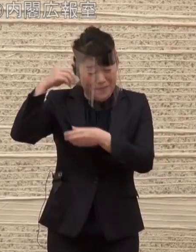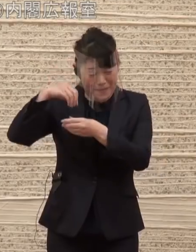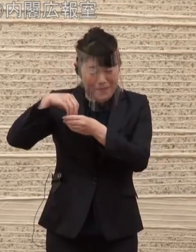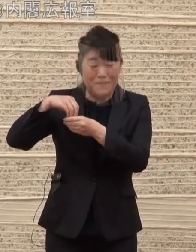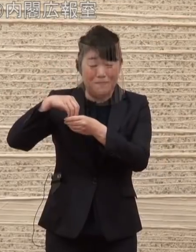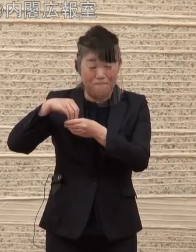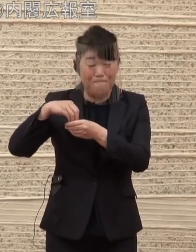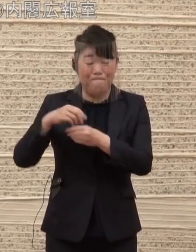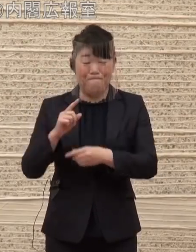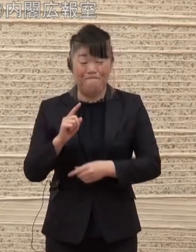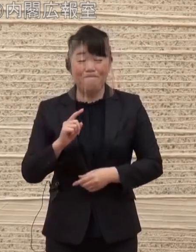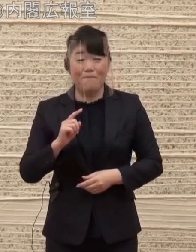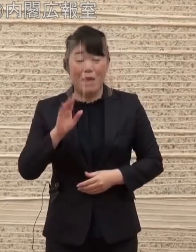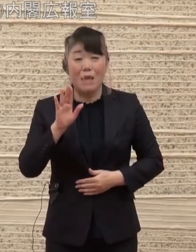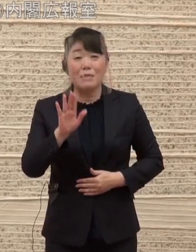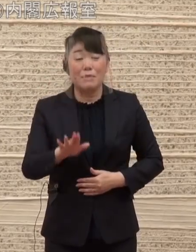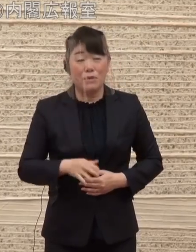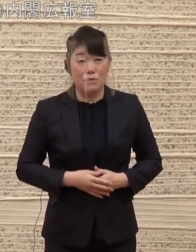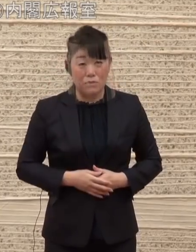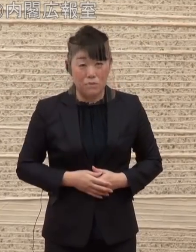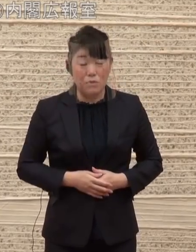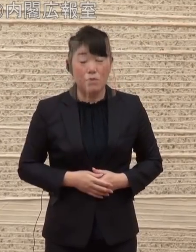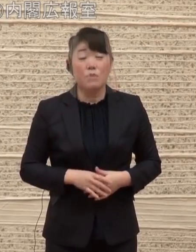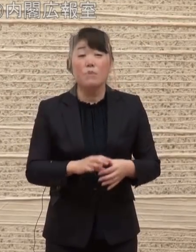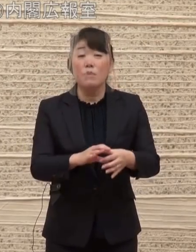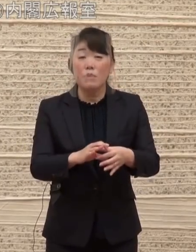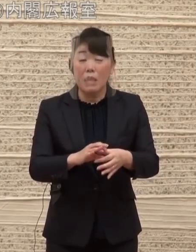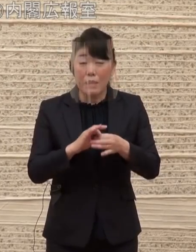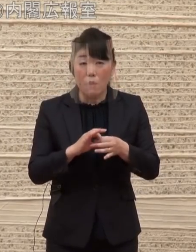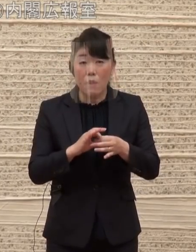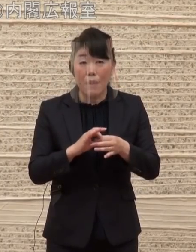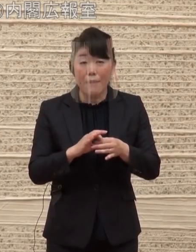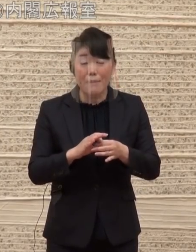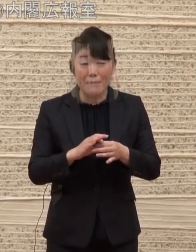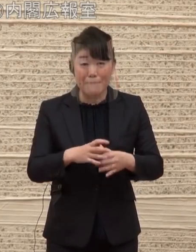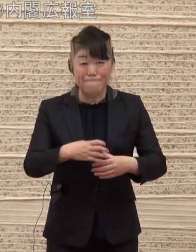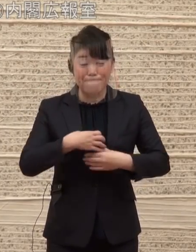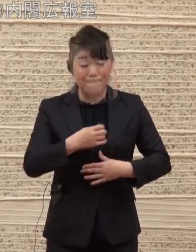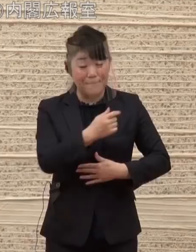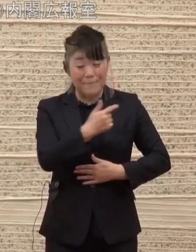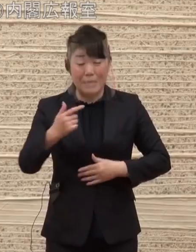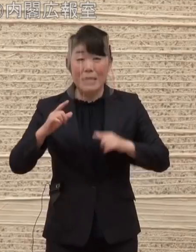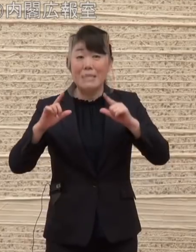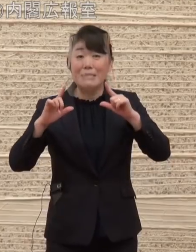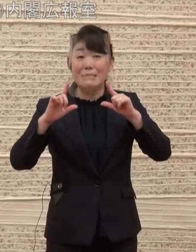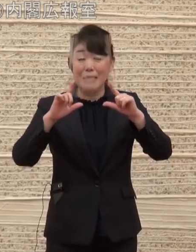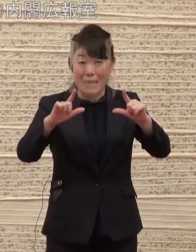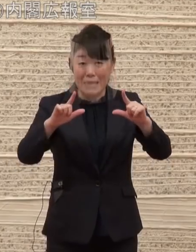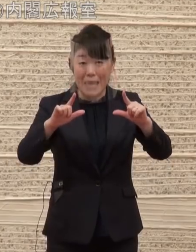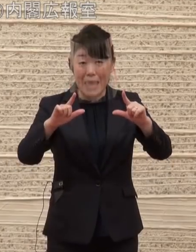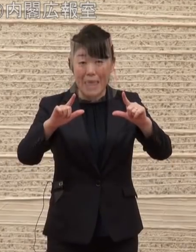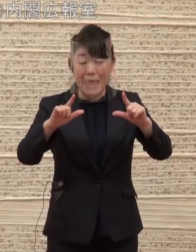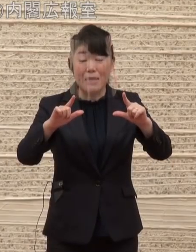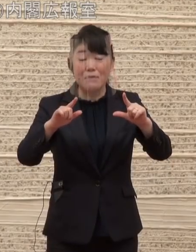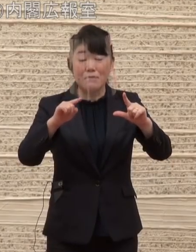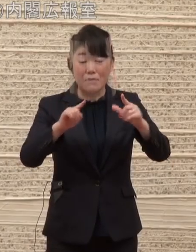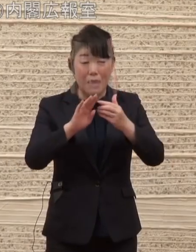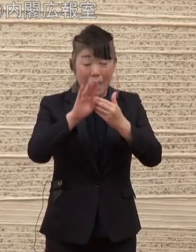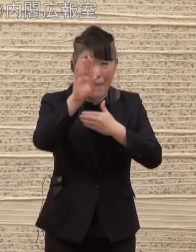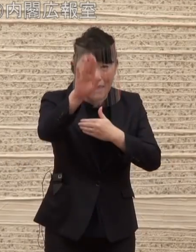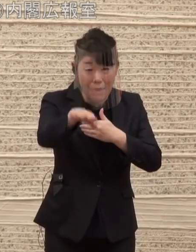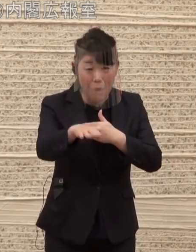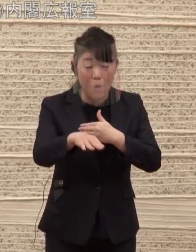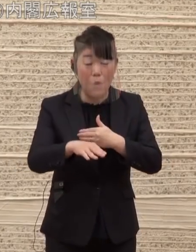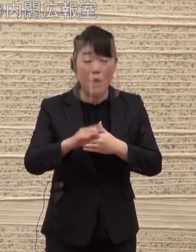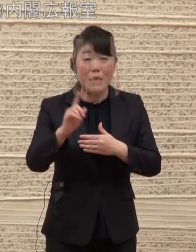ですからこの緊急事態宣言を廃止すると同時にですね第1条西そして今度の